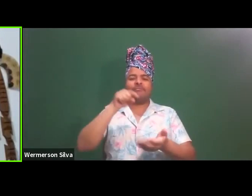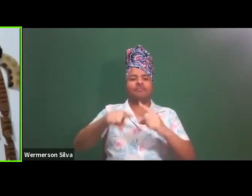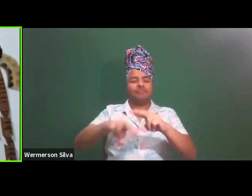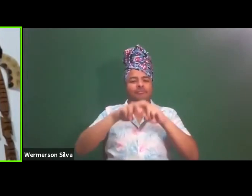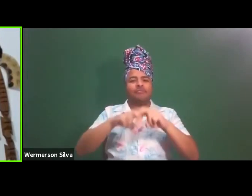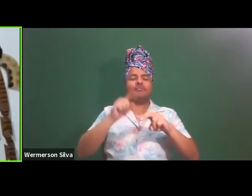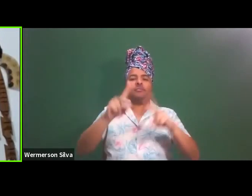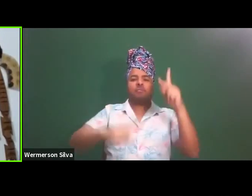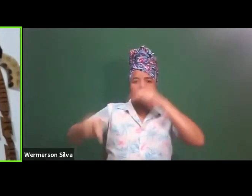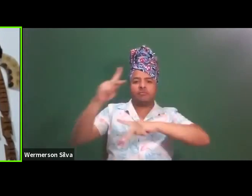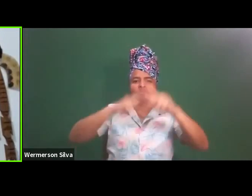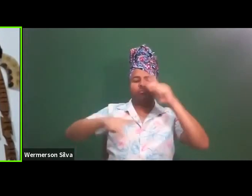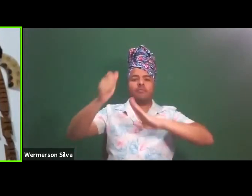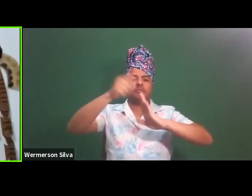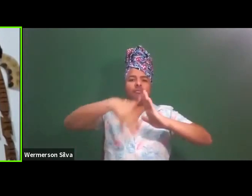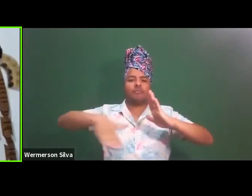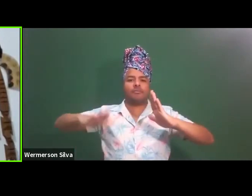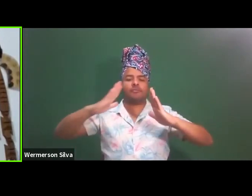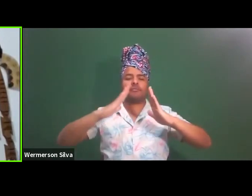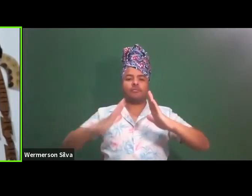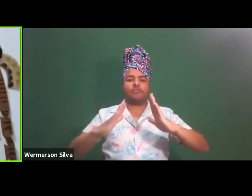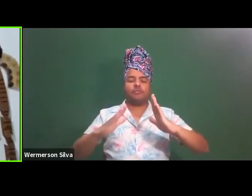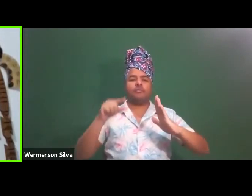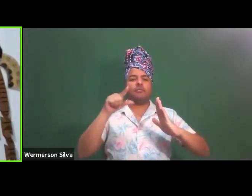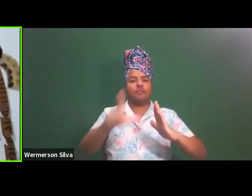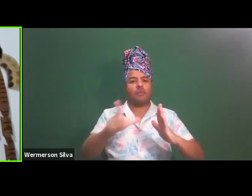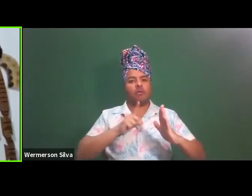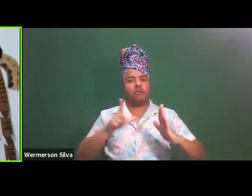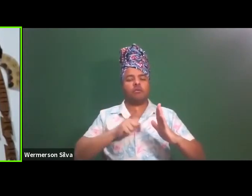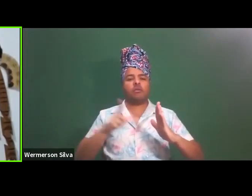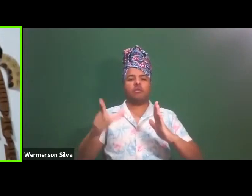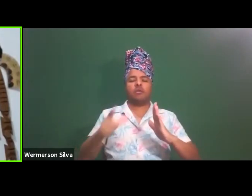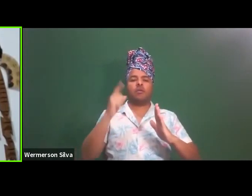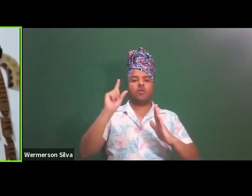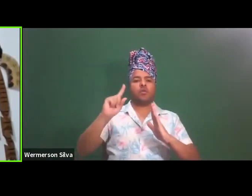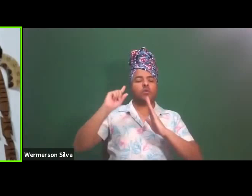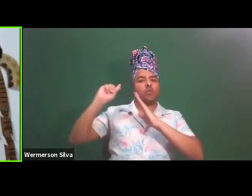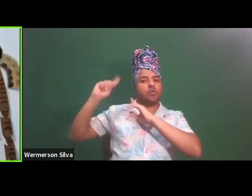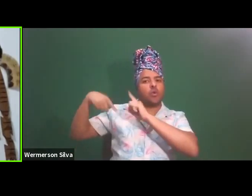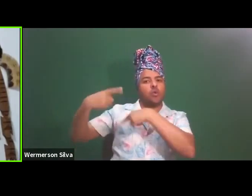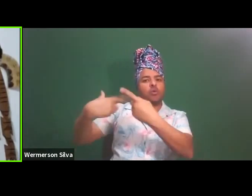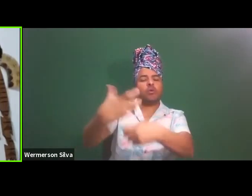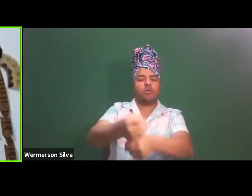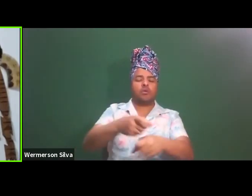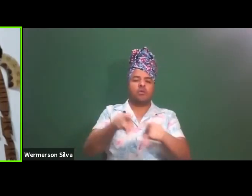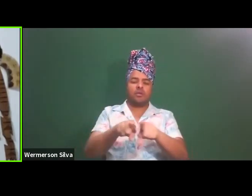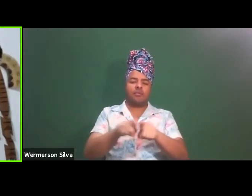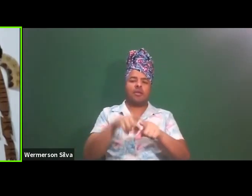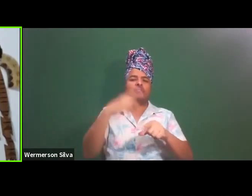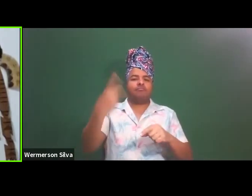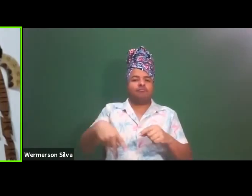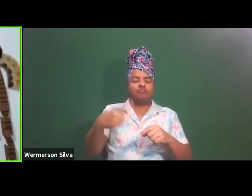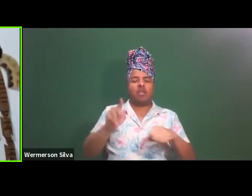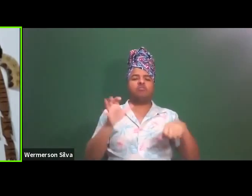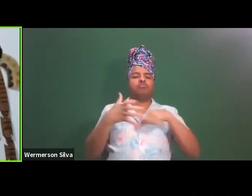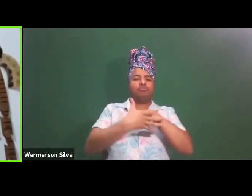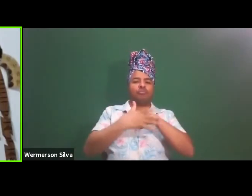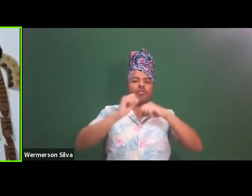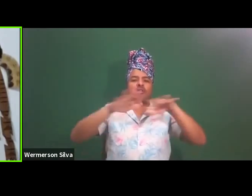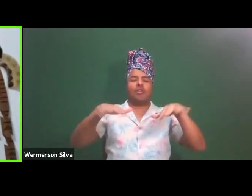trazem na sua concepção histórica e tradicional elementos de cura. Invoca